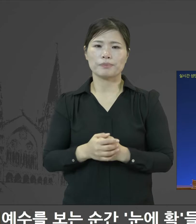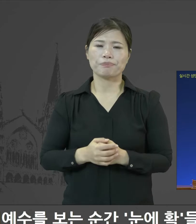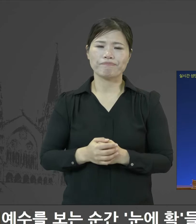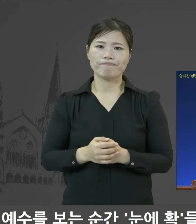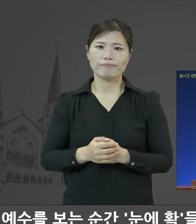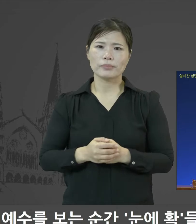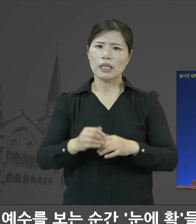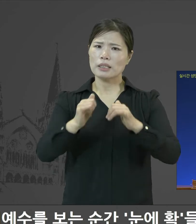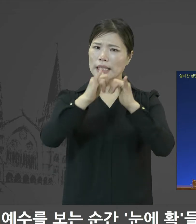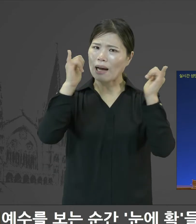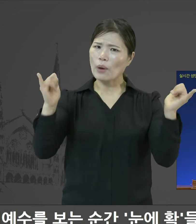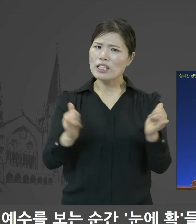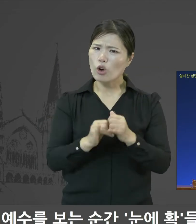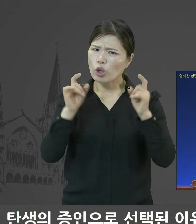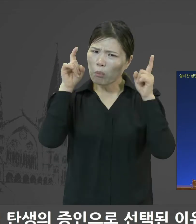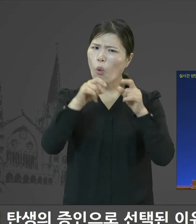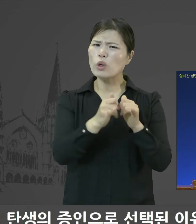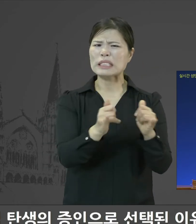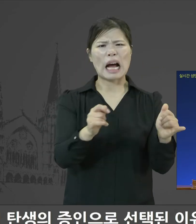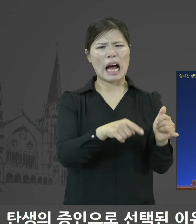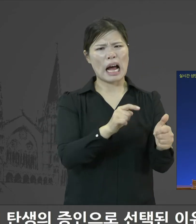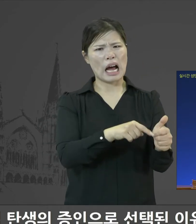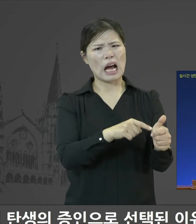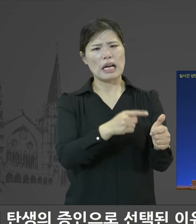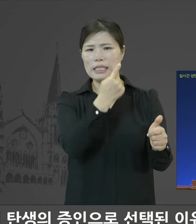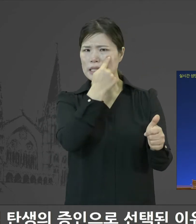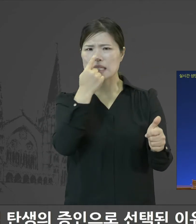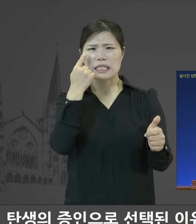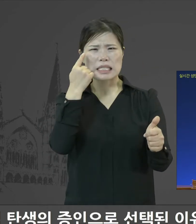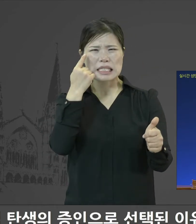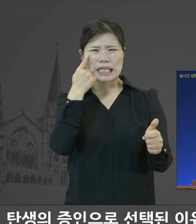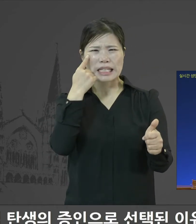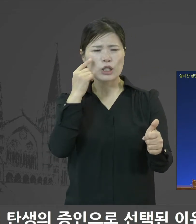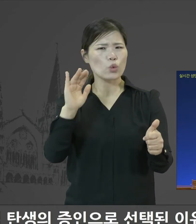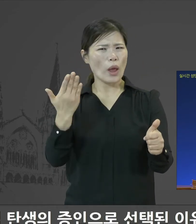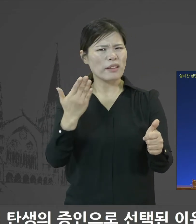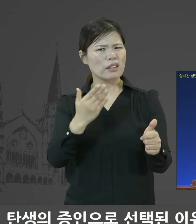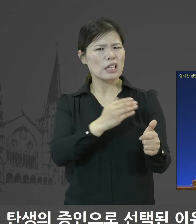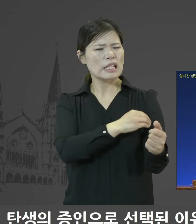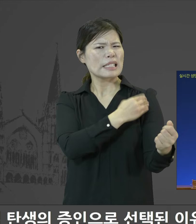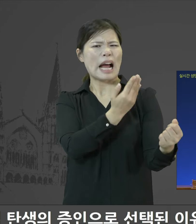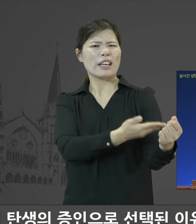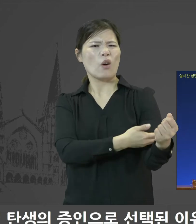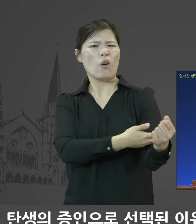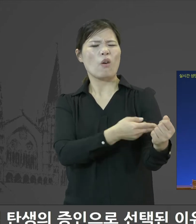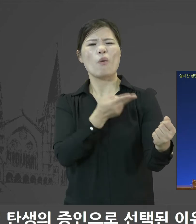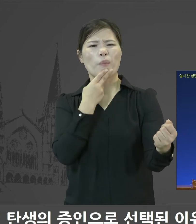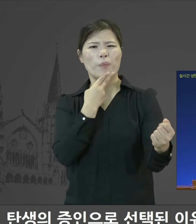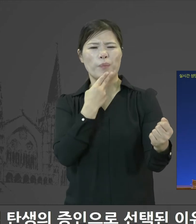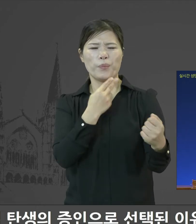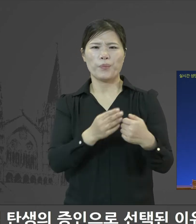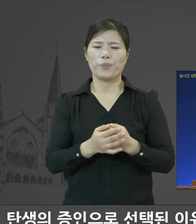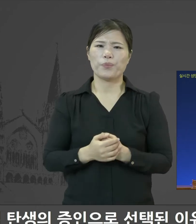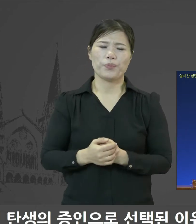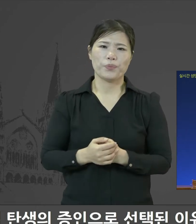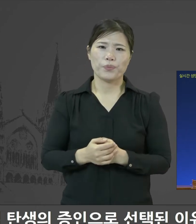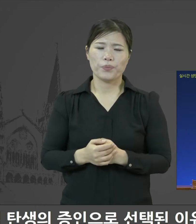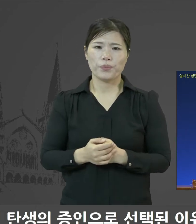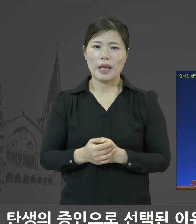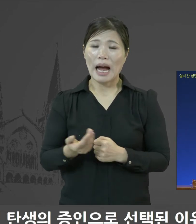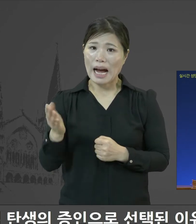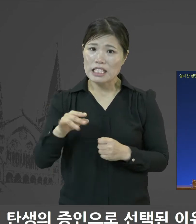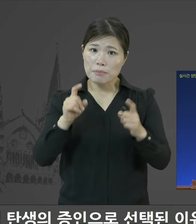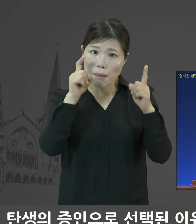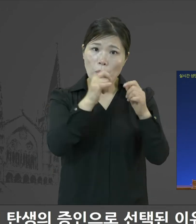이런 현상에서는 목자는 증인이 될 수 있는 자격이 참 미약했다 말씀드렸습니다. 참 미미한 사람들이었습니다. 그런데